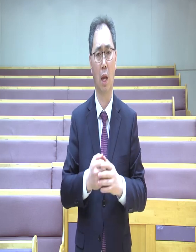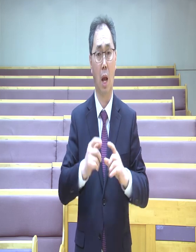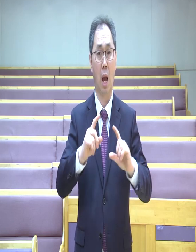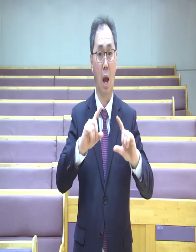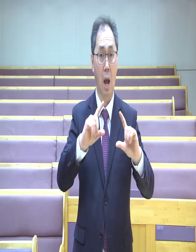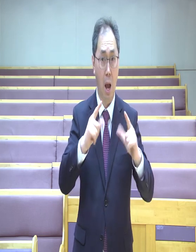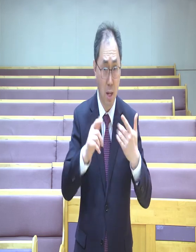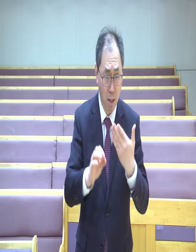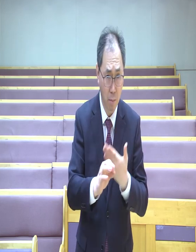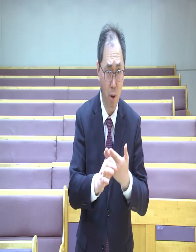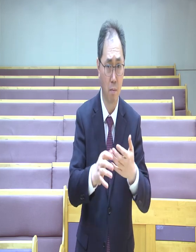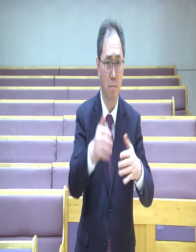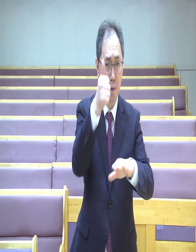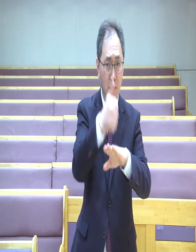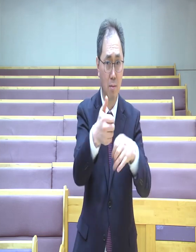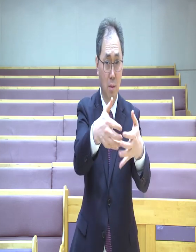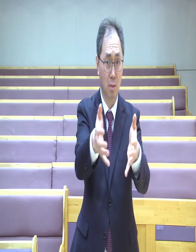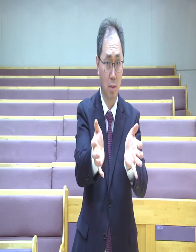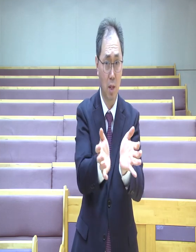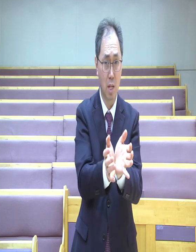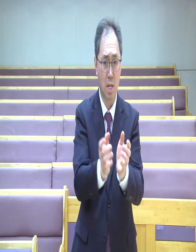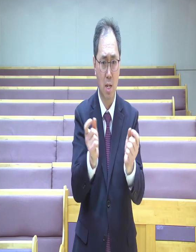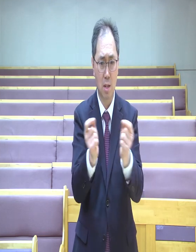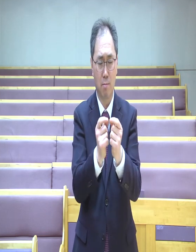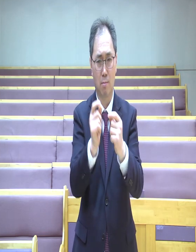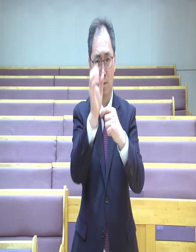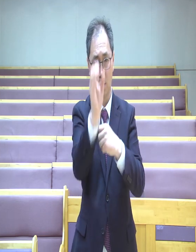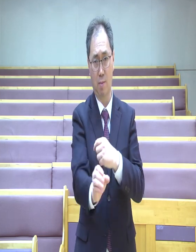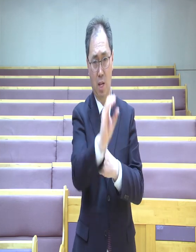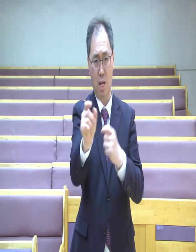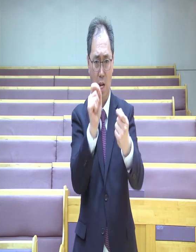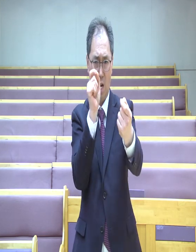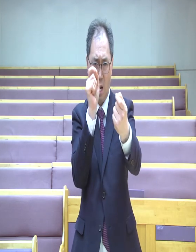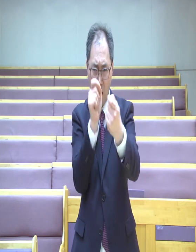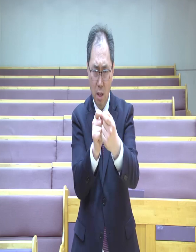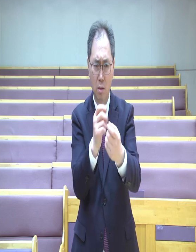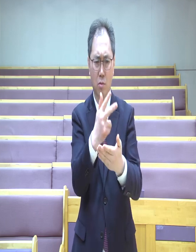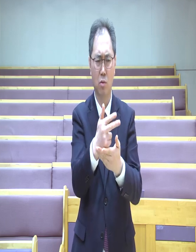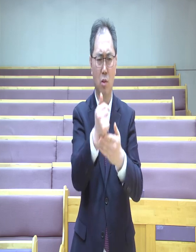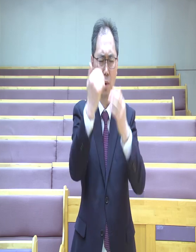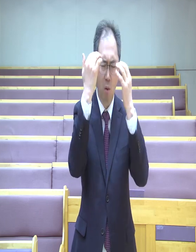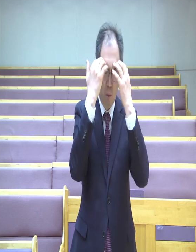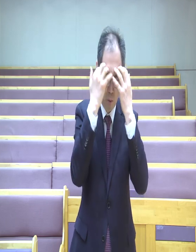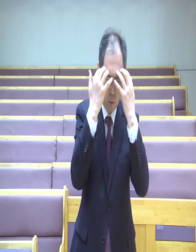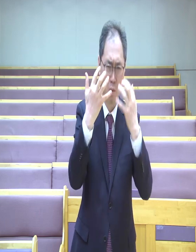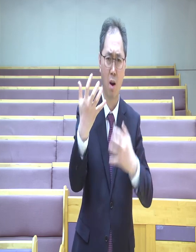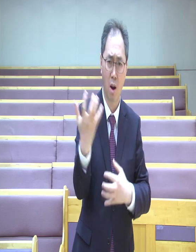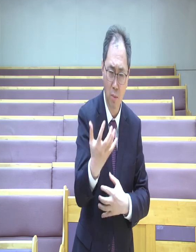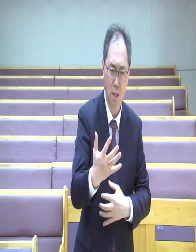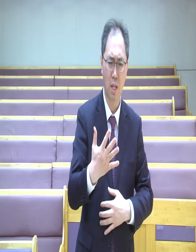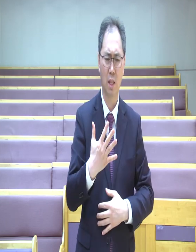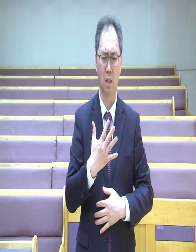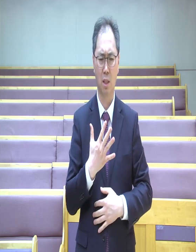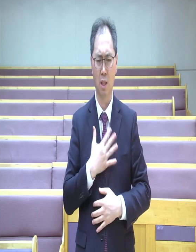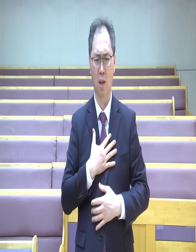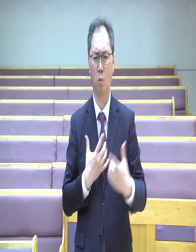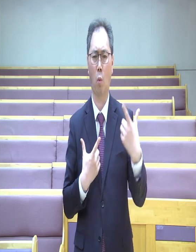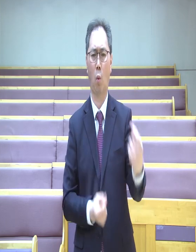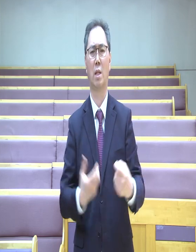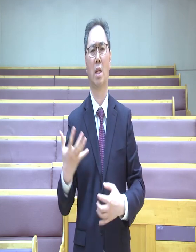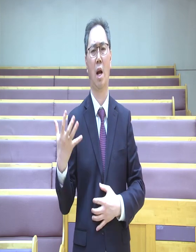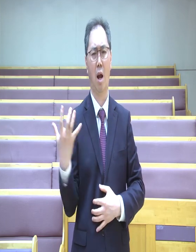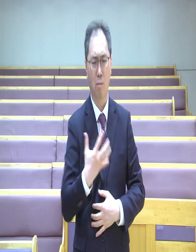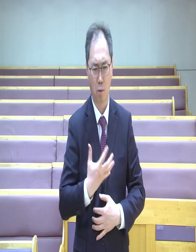그것이 아니라면 십자가 가장 가까이에서 그 주님의 고통과 아픔을 나의 아픔으로